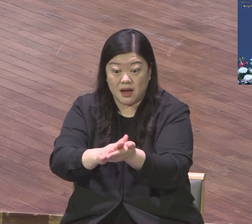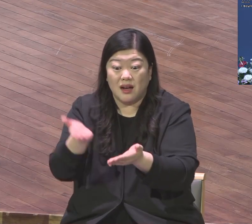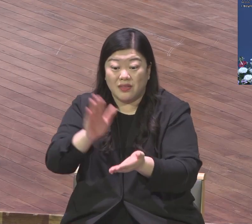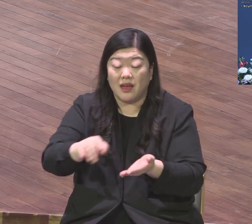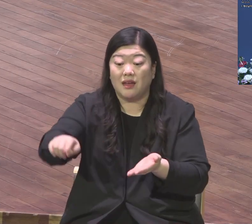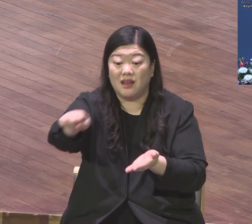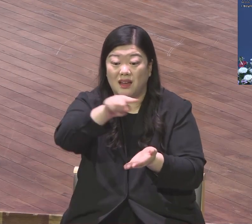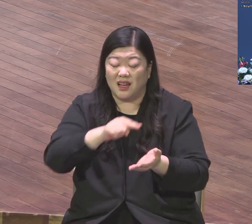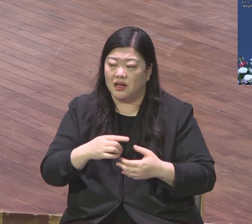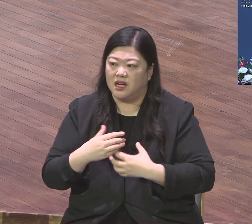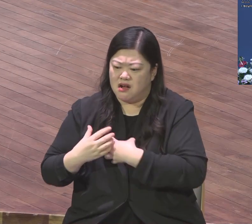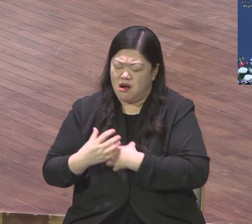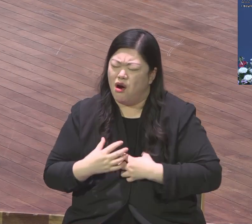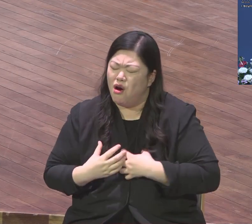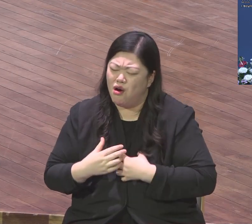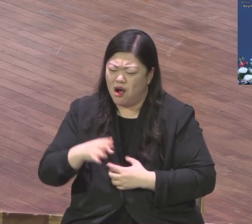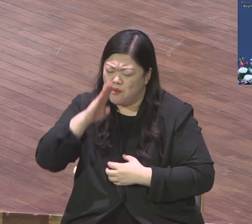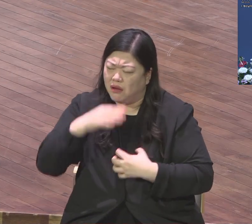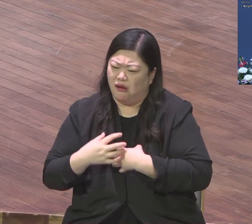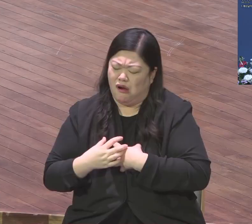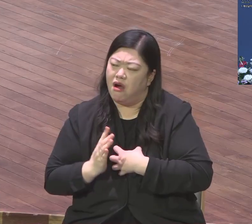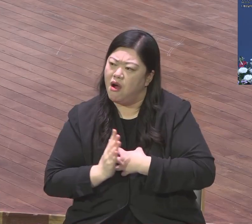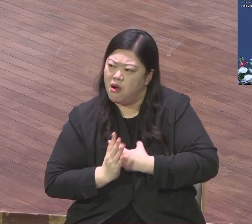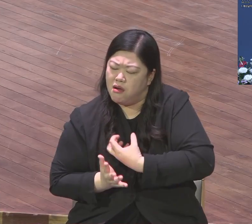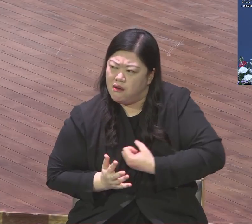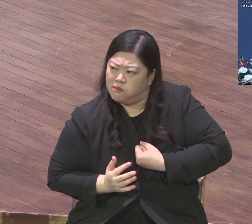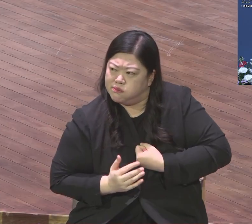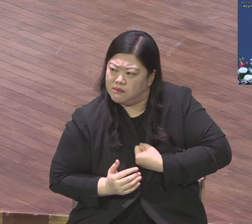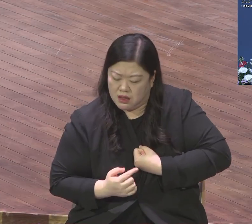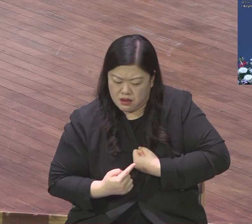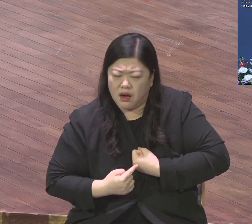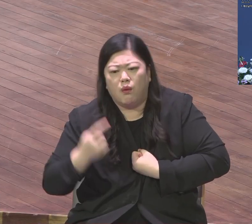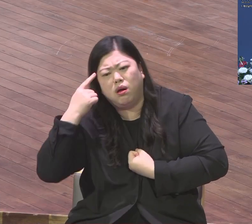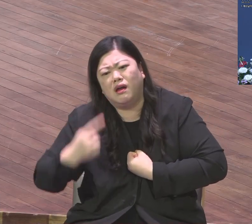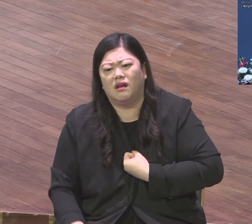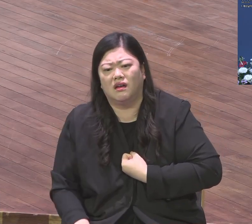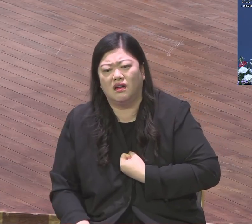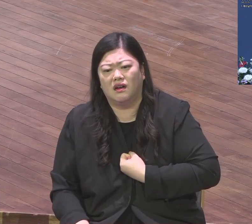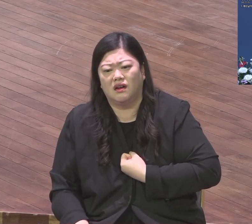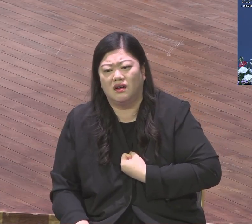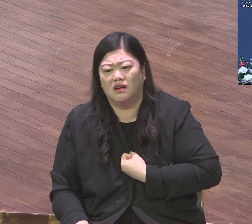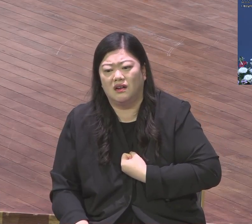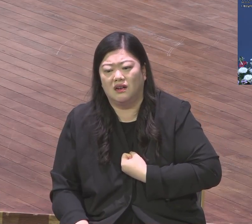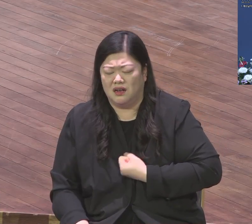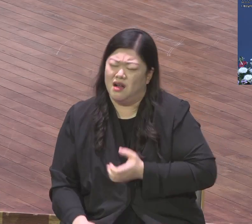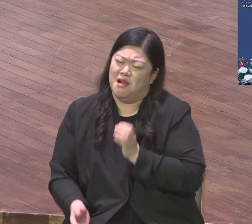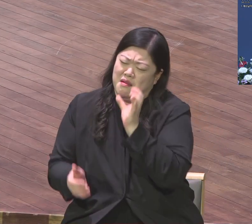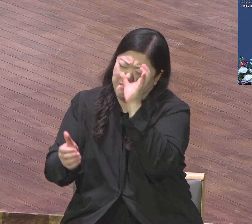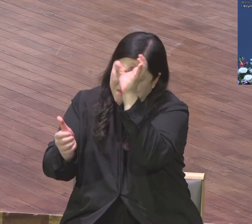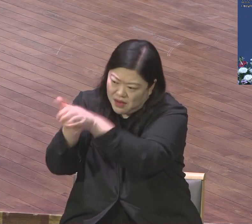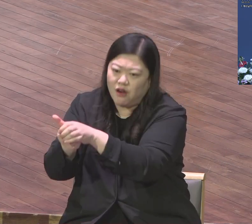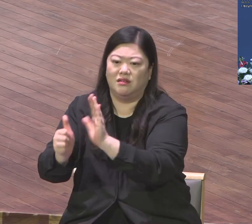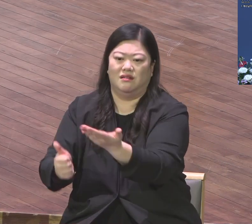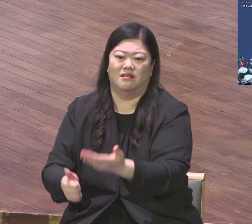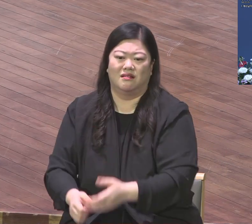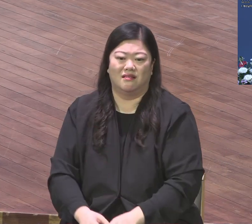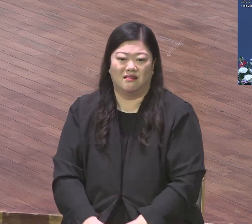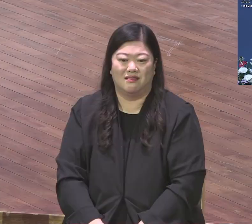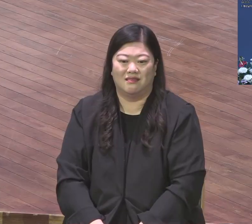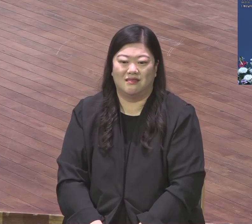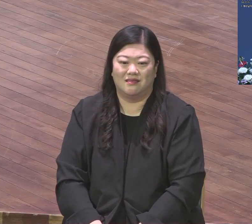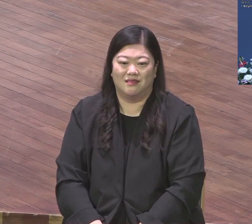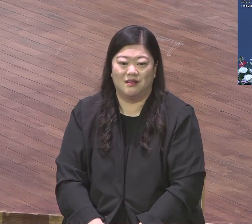염려가 되니까 스트레스가 오죠. 그러니까 온갖 질병이 다 오죠. 여러분 2026년